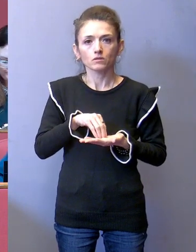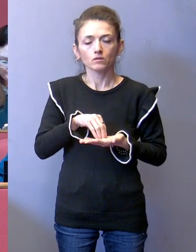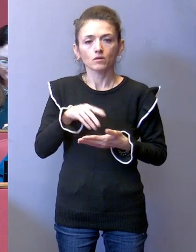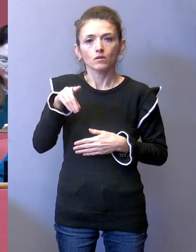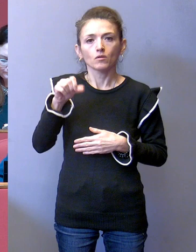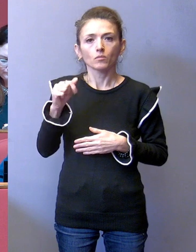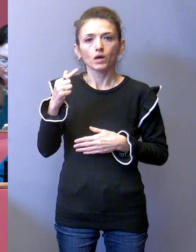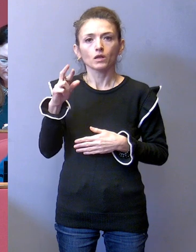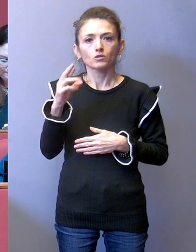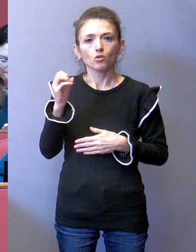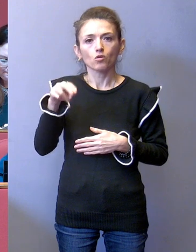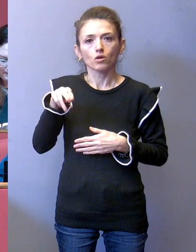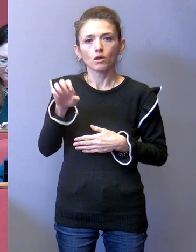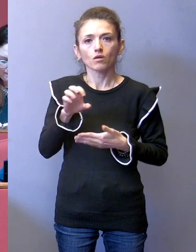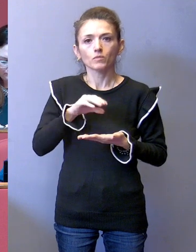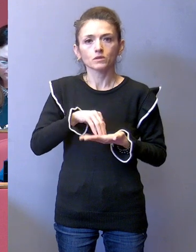patrone